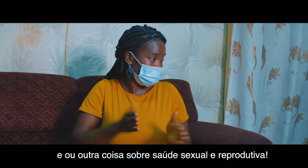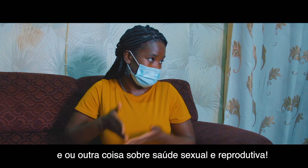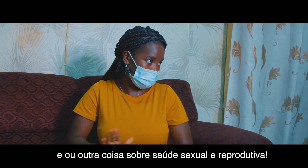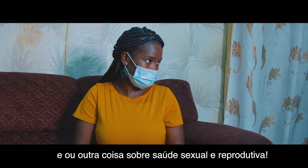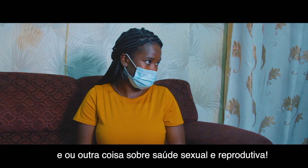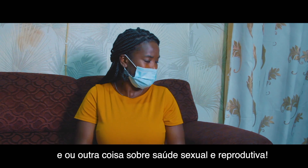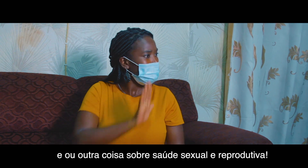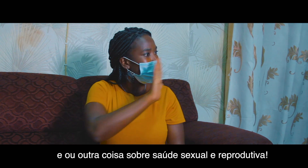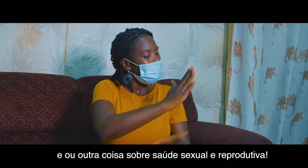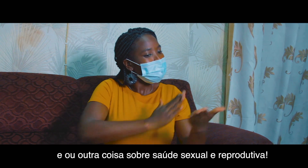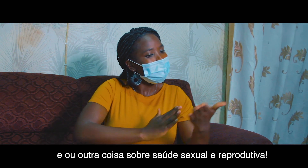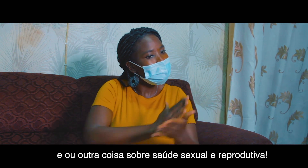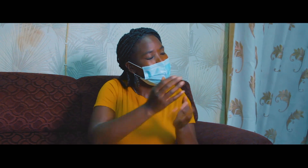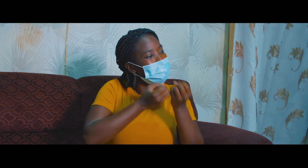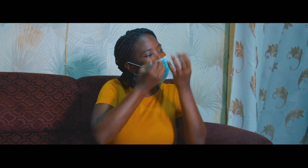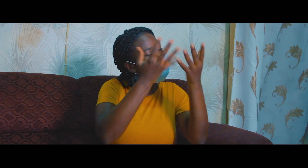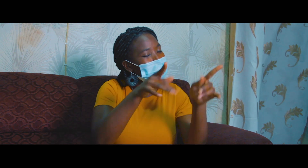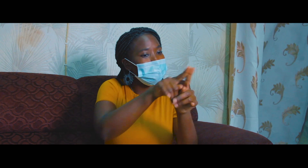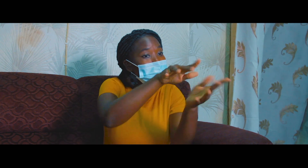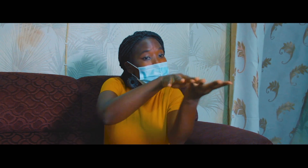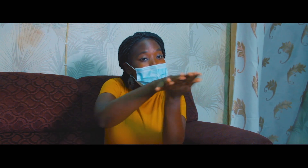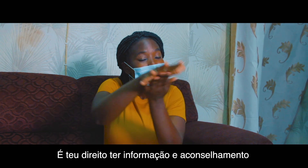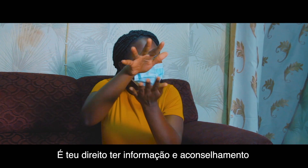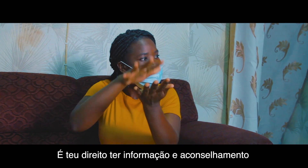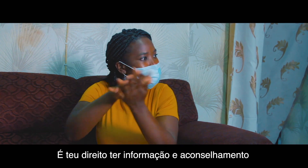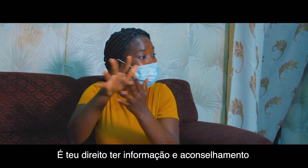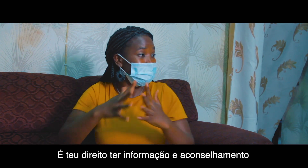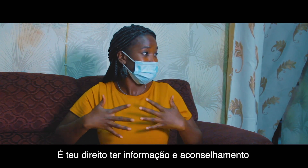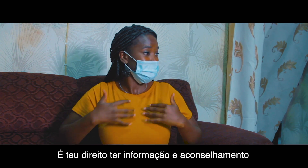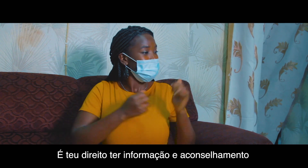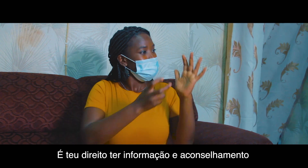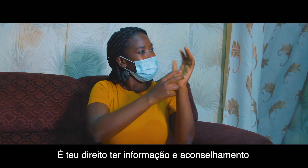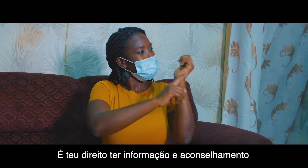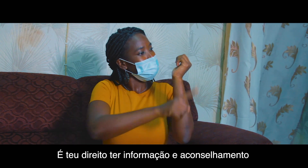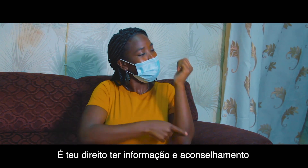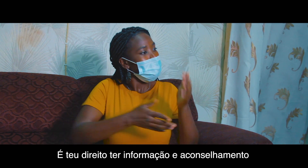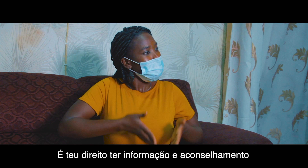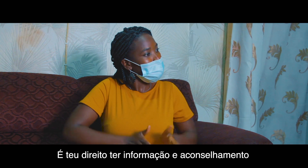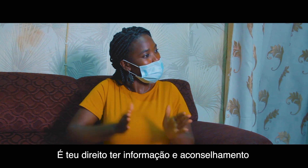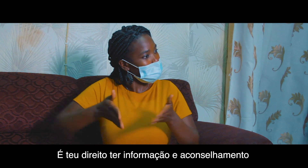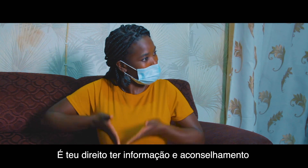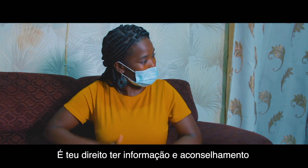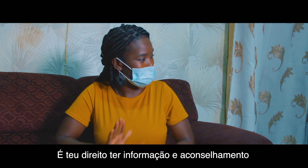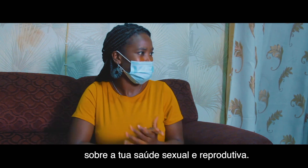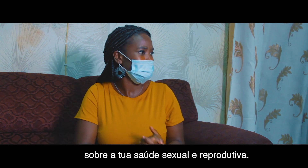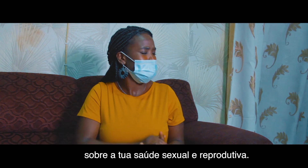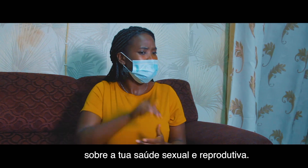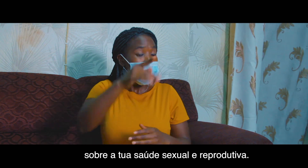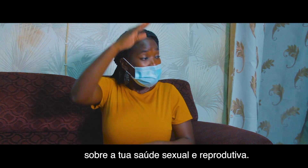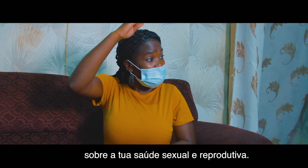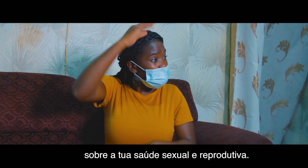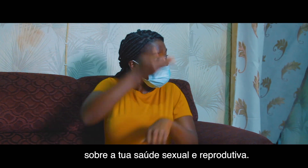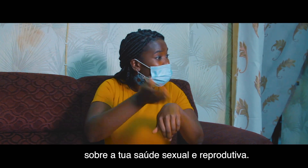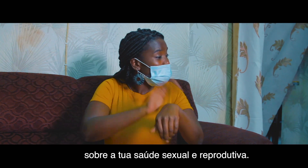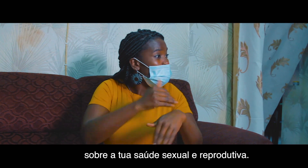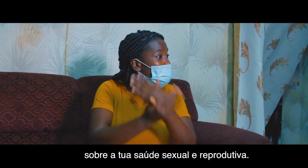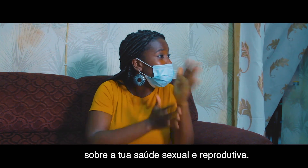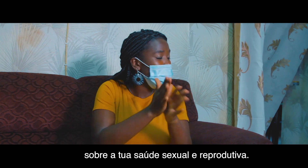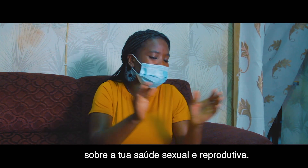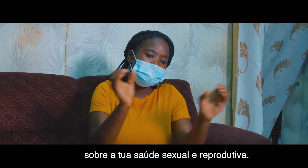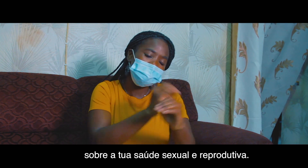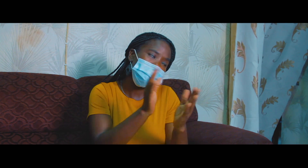saúde sexual e reprodutiva. É teu direito ter informação e aconselhamento sobre a tua saúde sexual